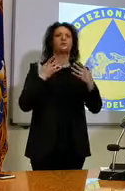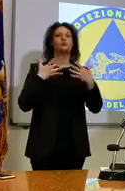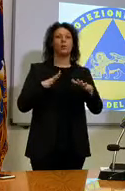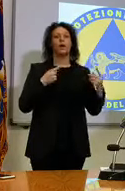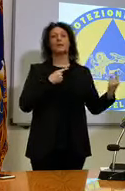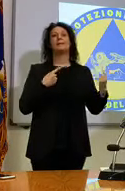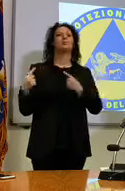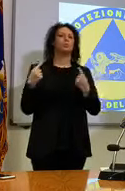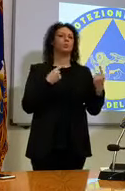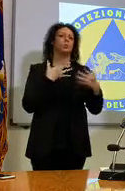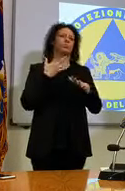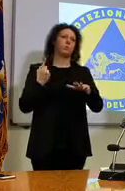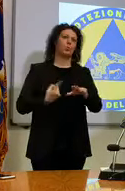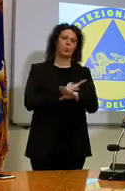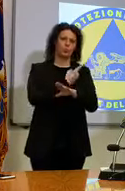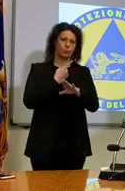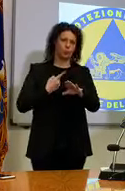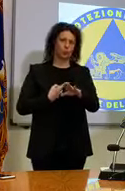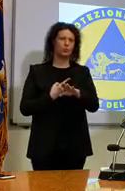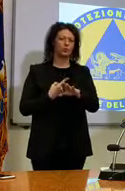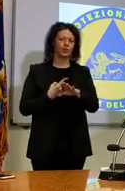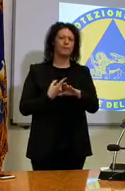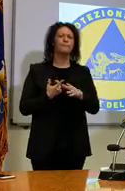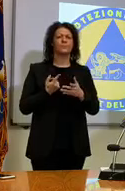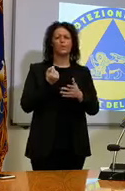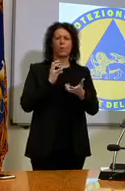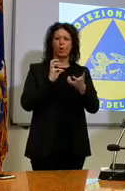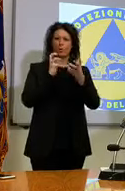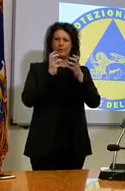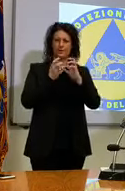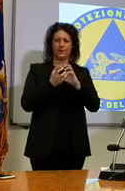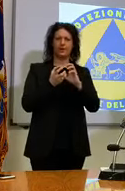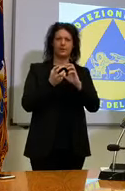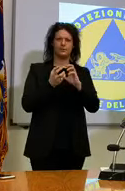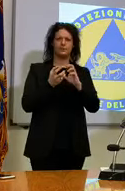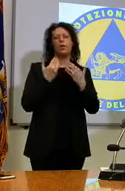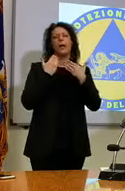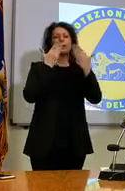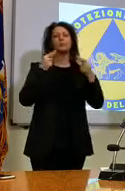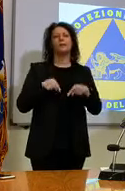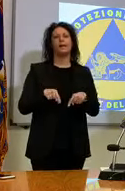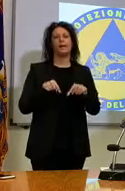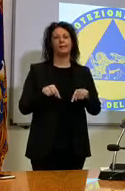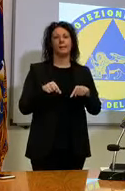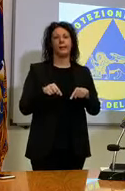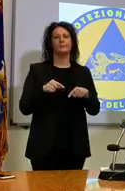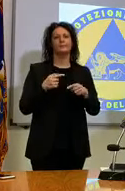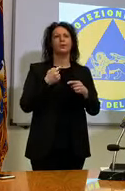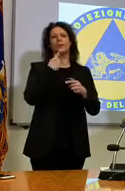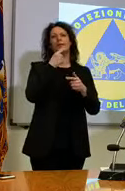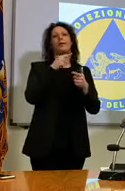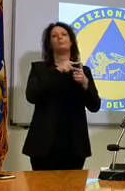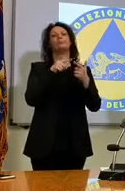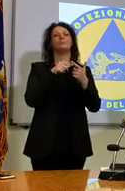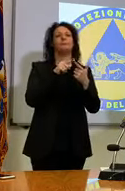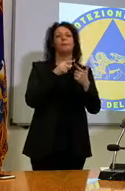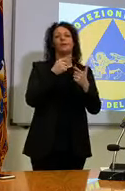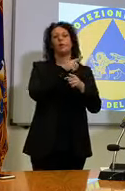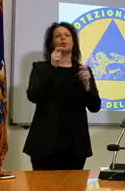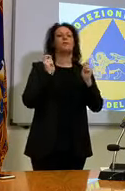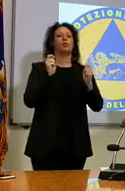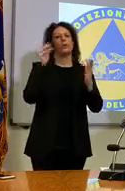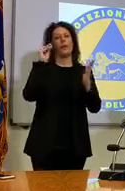un'ora positiva, e siccome è complicato da mettere in piedi, è inutile che vi dica, cioè, se dico due robe voi fate le aperture dei